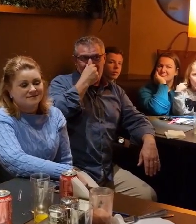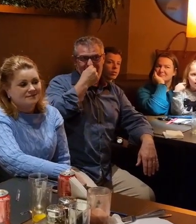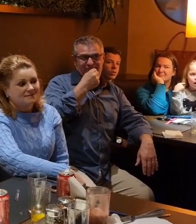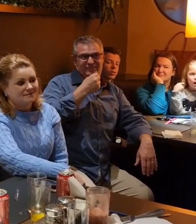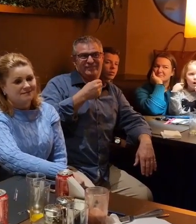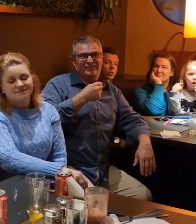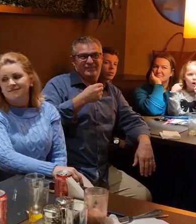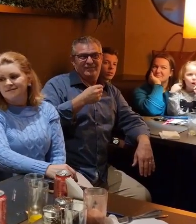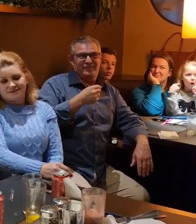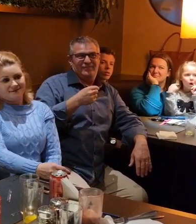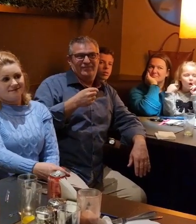sinal dela é esse aqui.